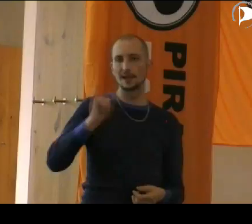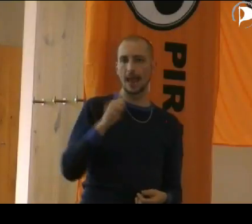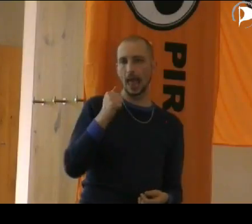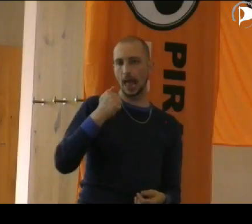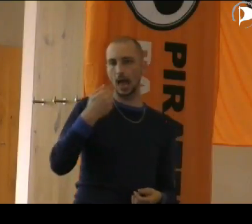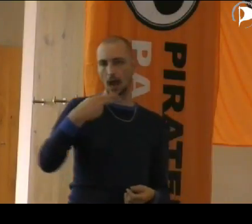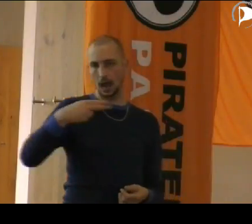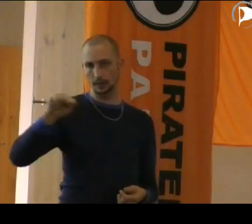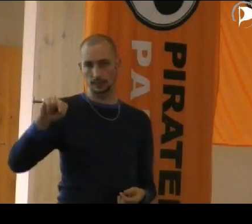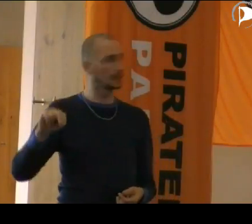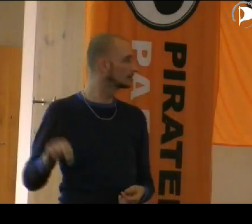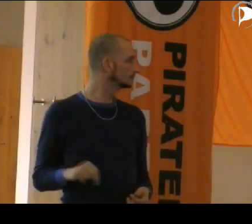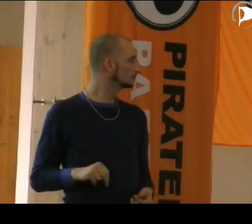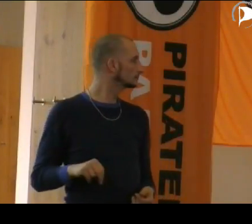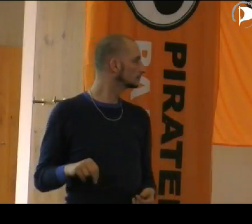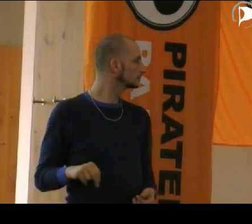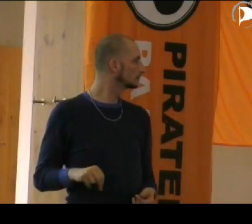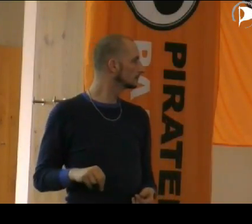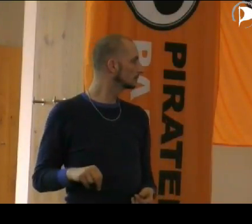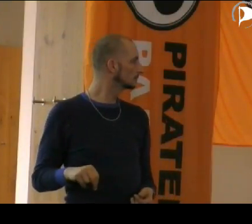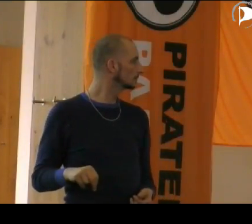ihr könnt es mit